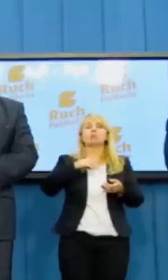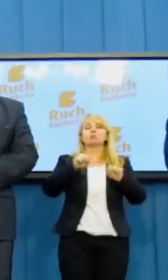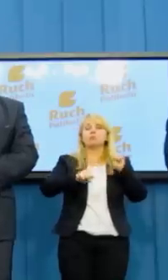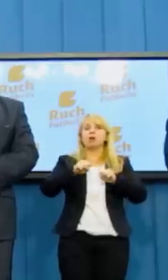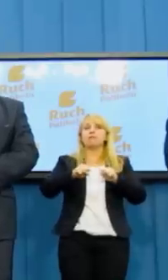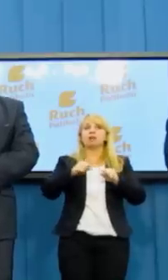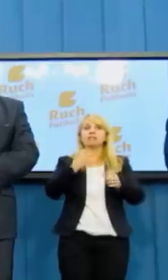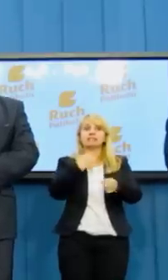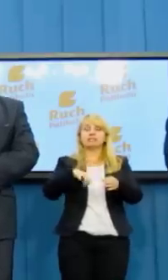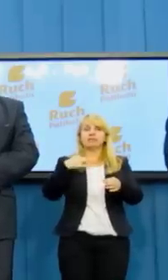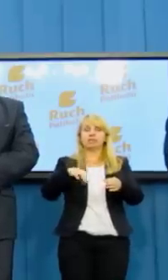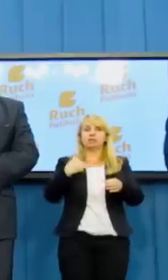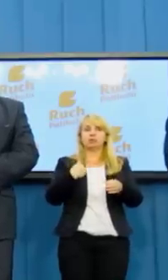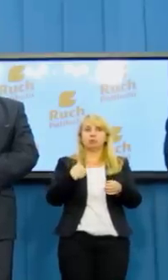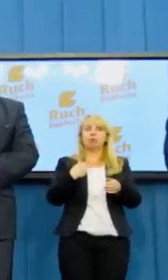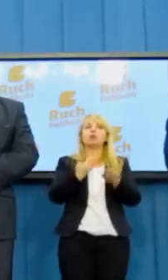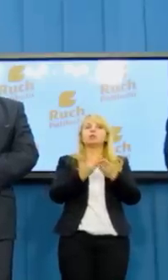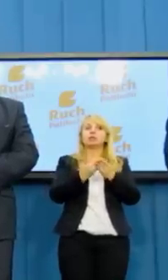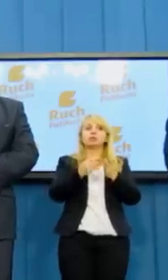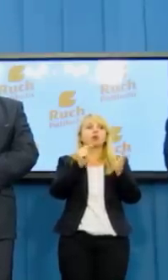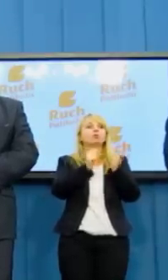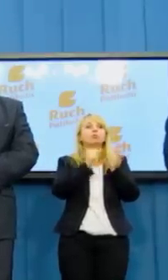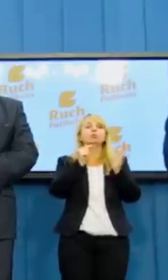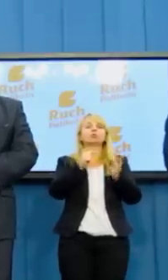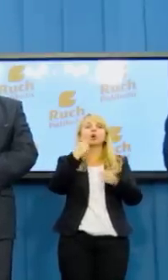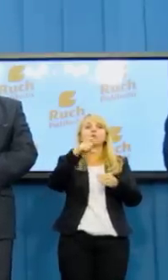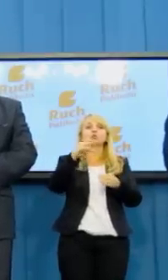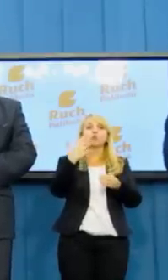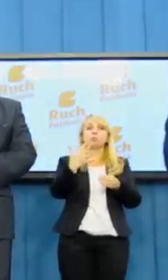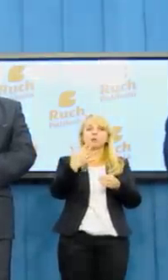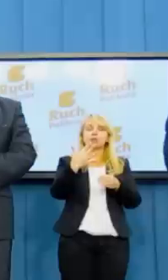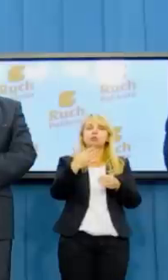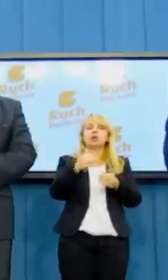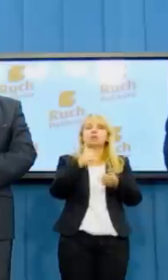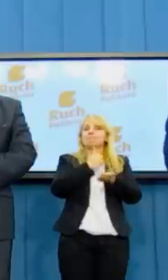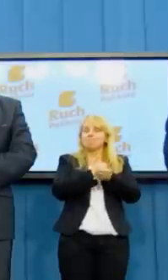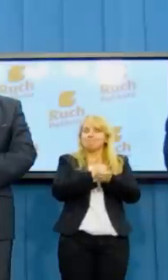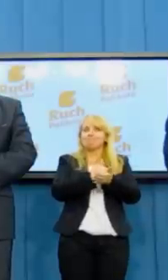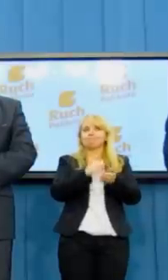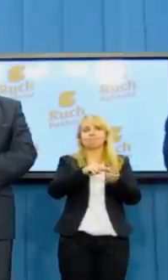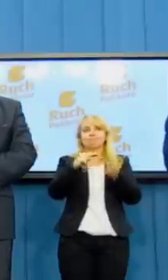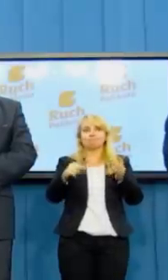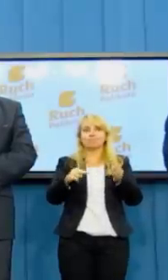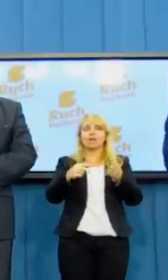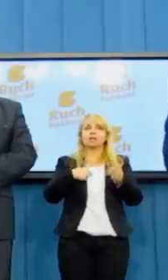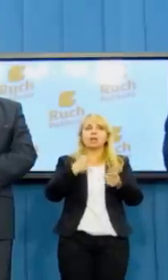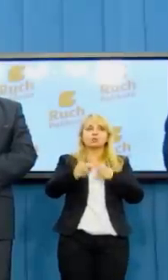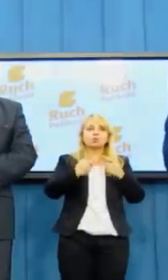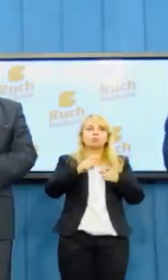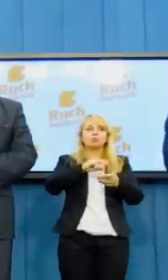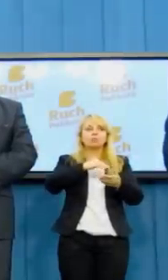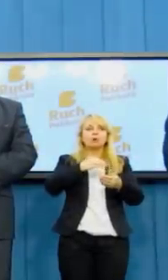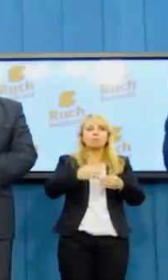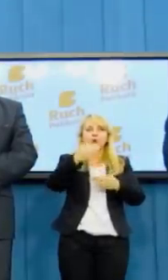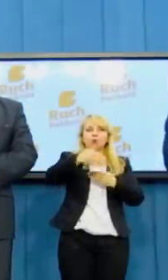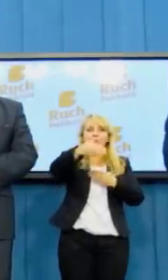artykuł 105 regulaminu Sejmu mi tego nie umożliwił. Więc przeszliśmy całą procedurę, zrobiłem to dzisiaj